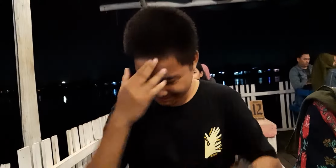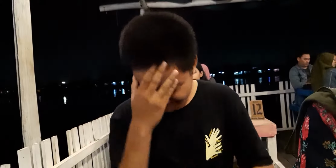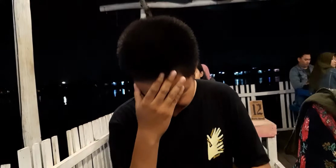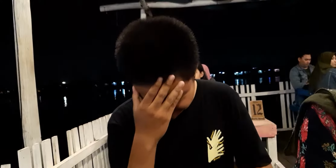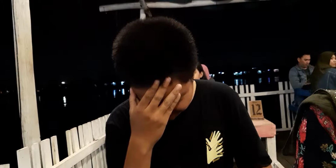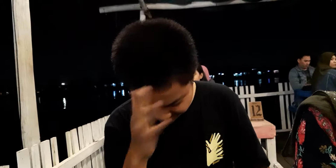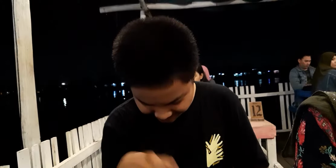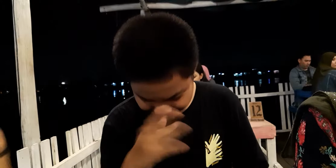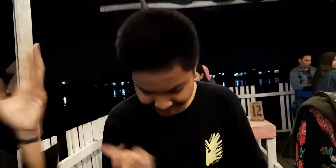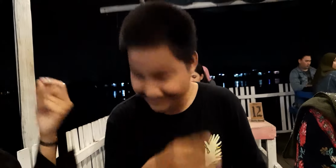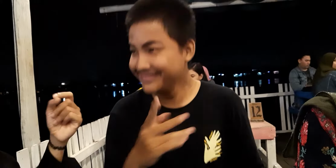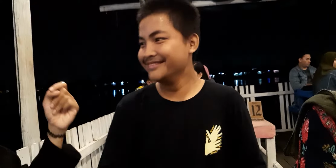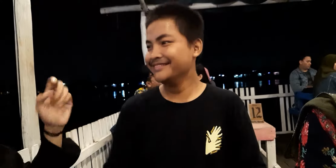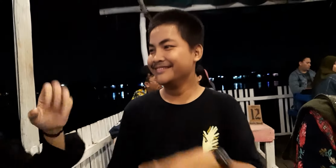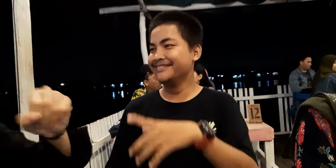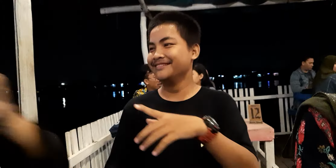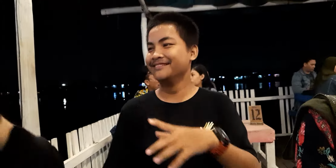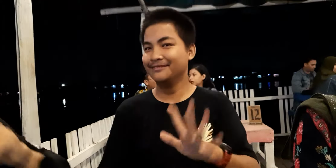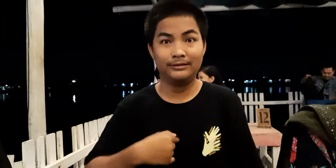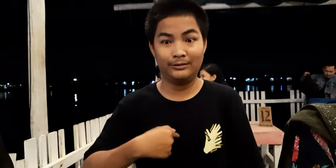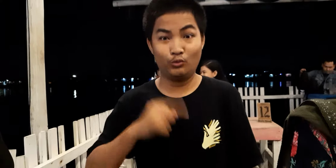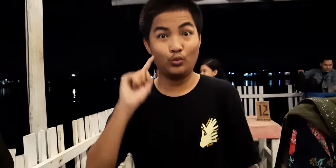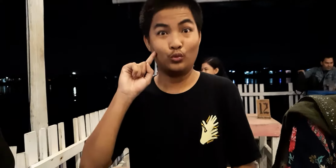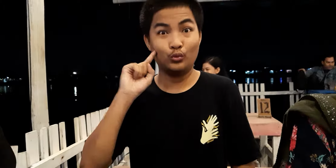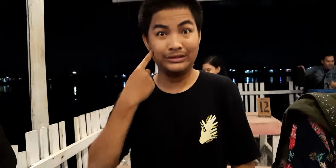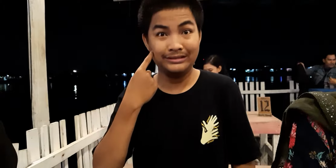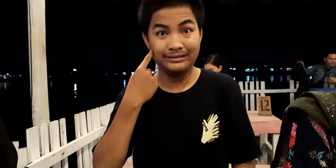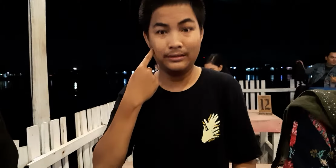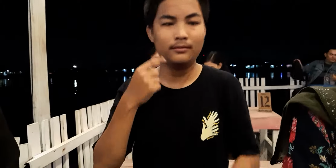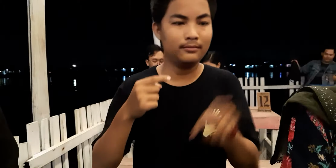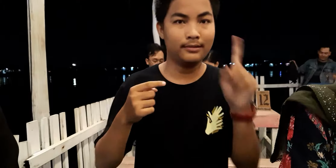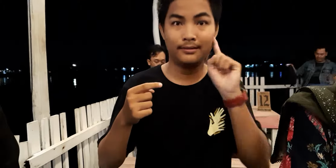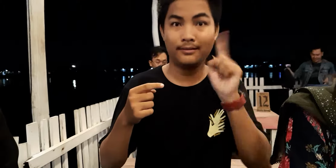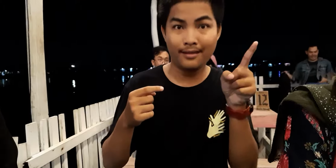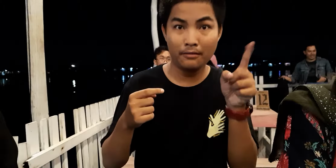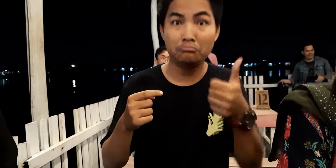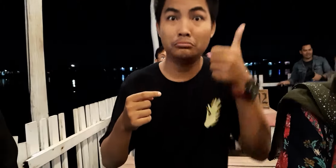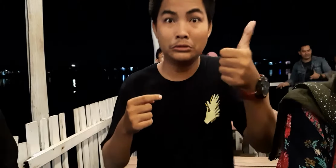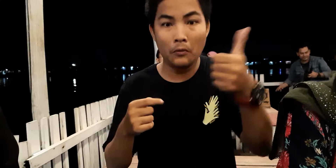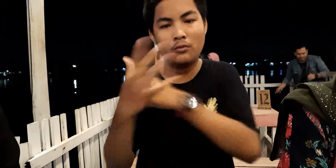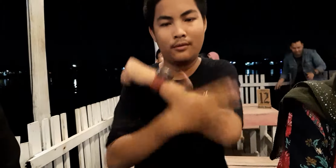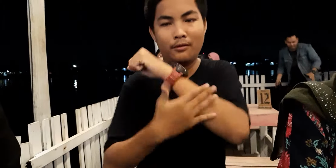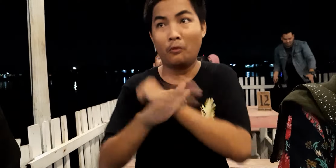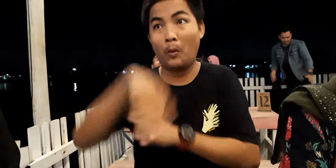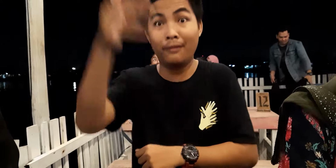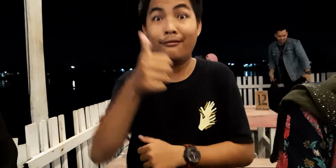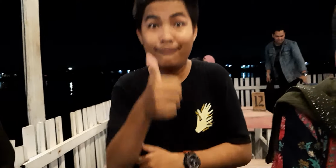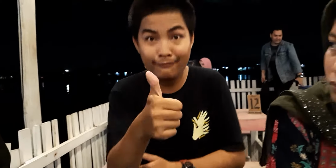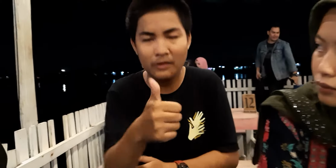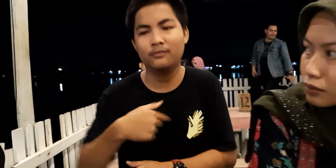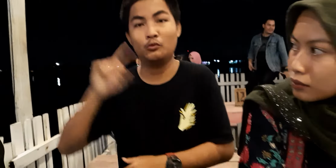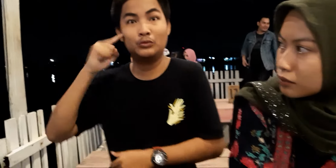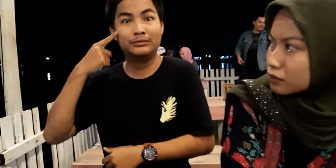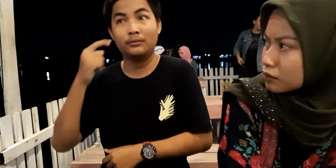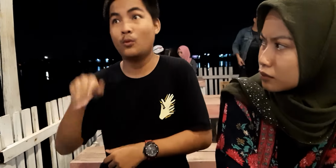Nyalakan semangatmu, nanti kita bahas ya. Pemuda mungkin juga punya perannya masing-masing ya. Ada dari musik,